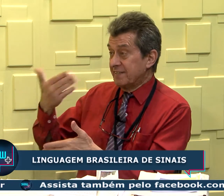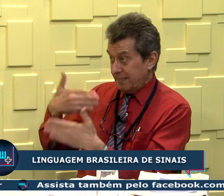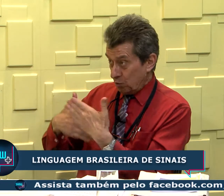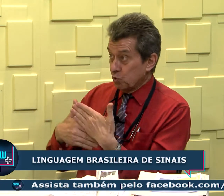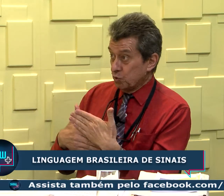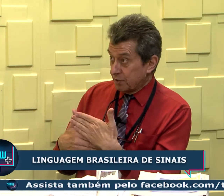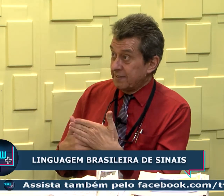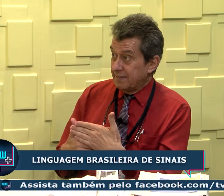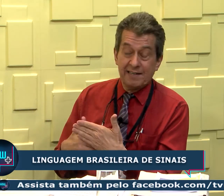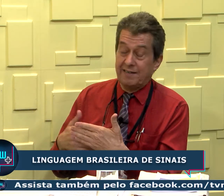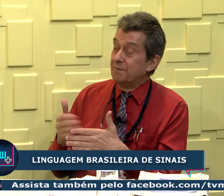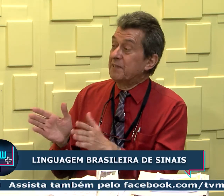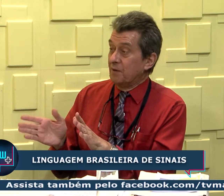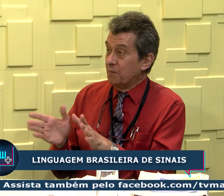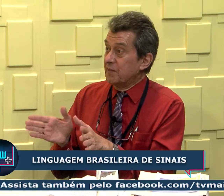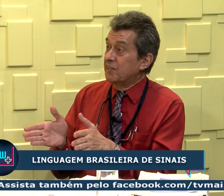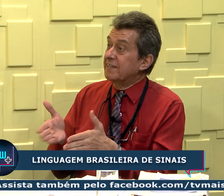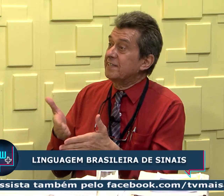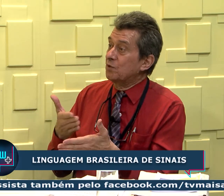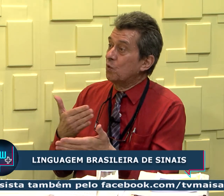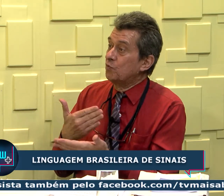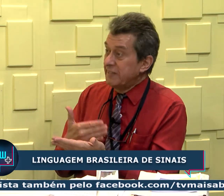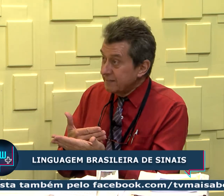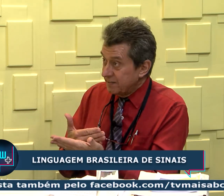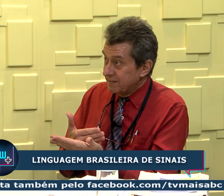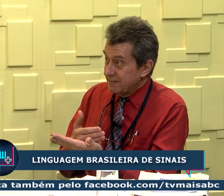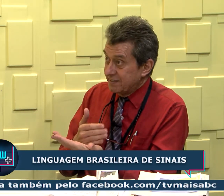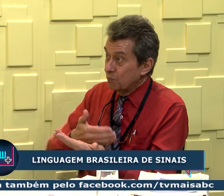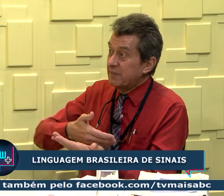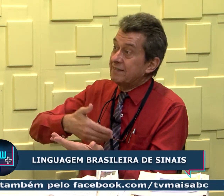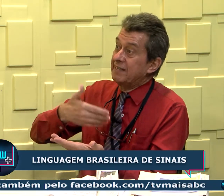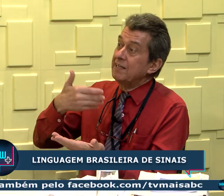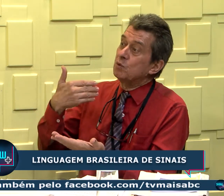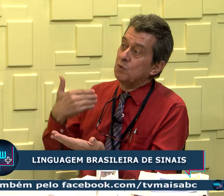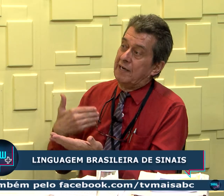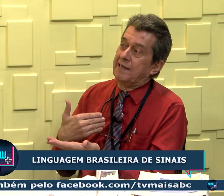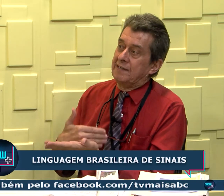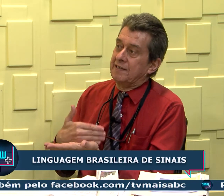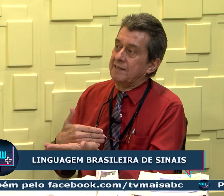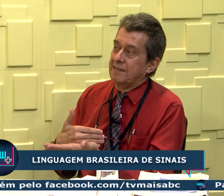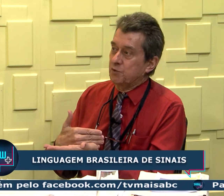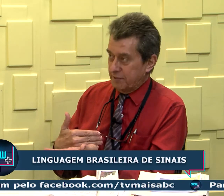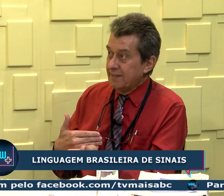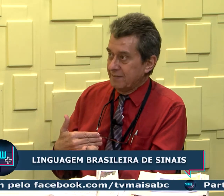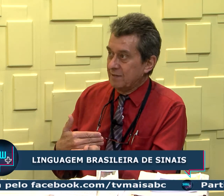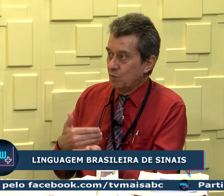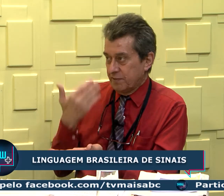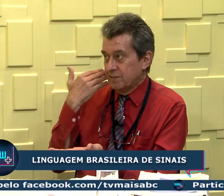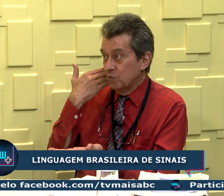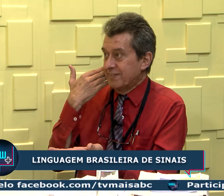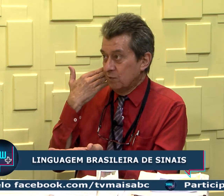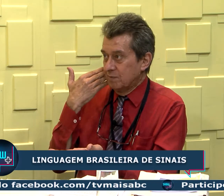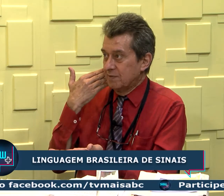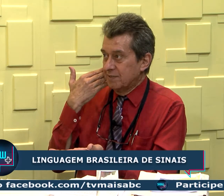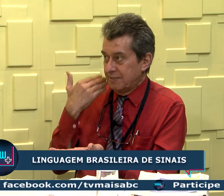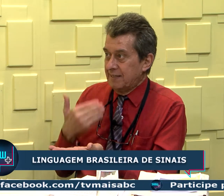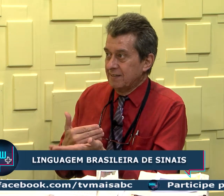surda é perdão já nasceram ouvintes estão perdendo a surpresa ou seja a opção né